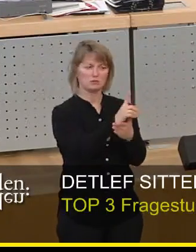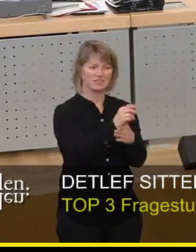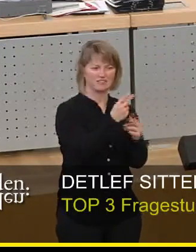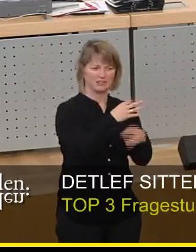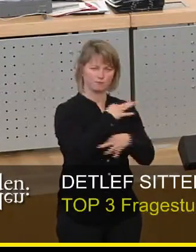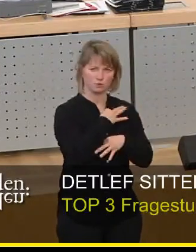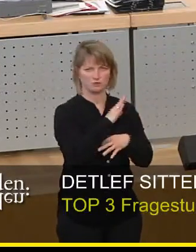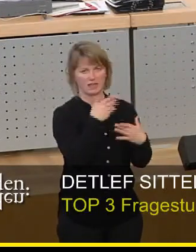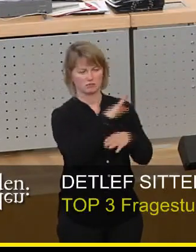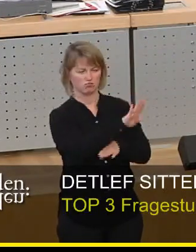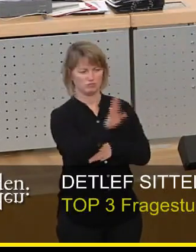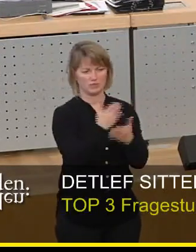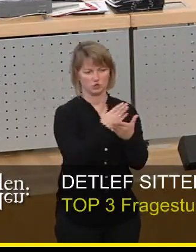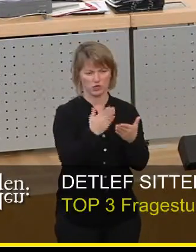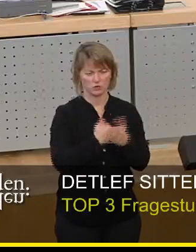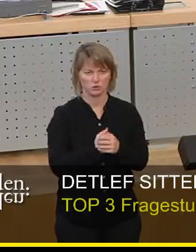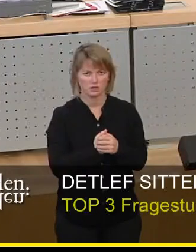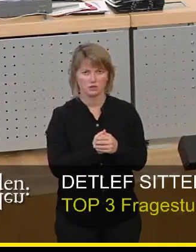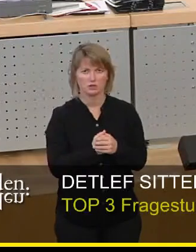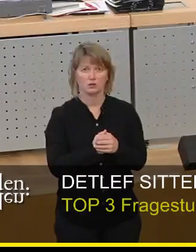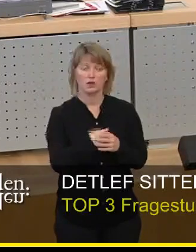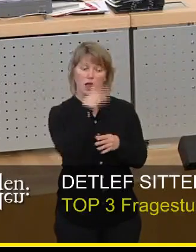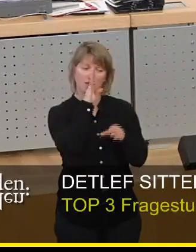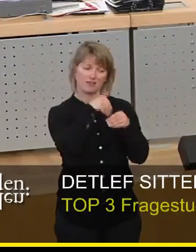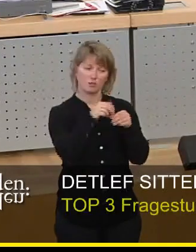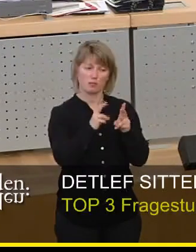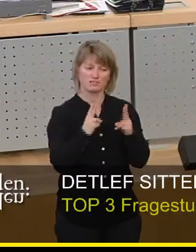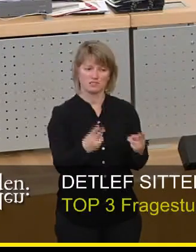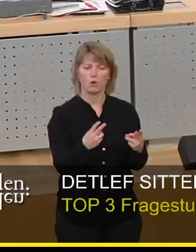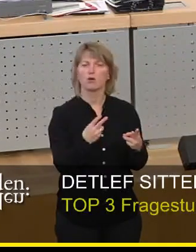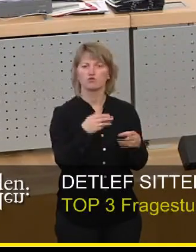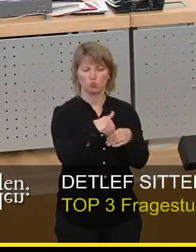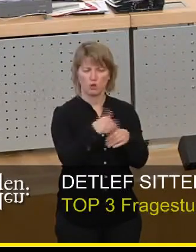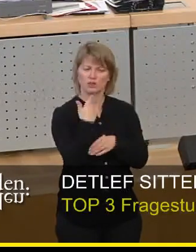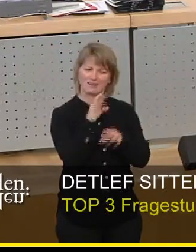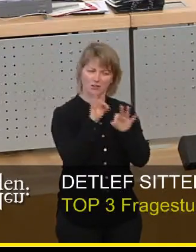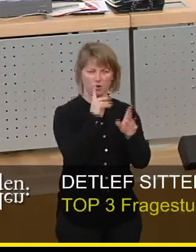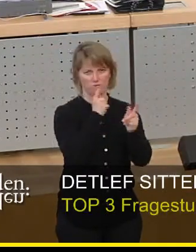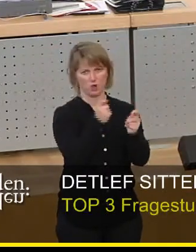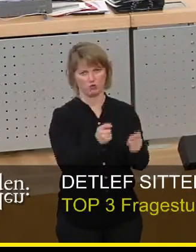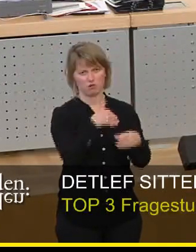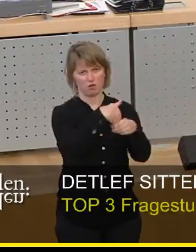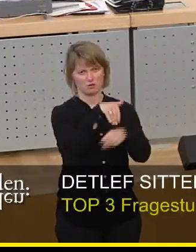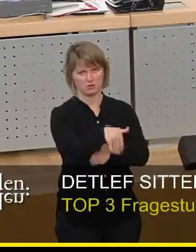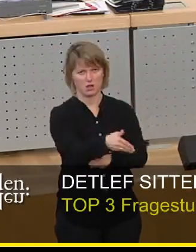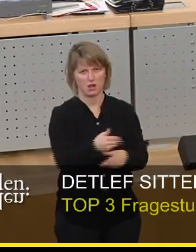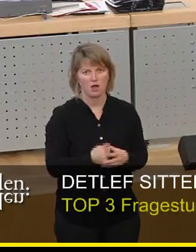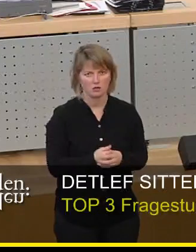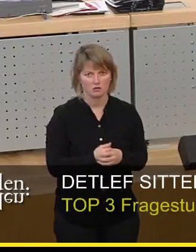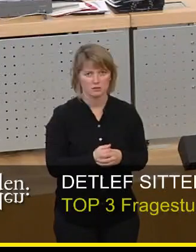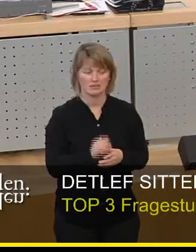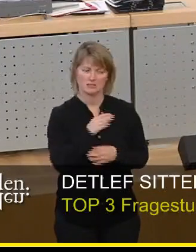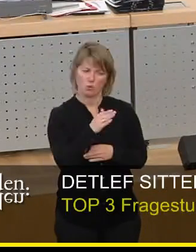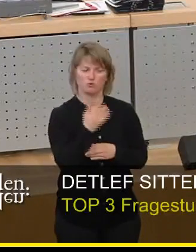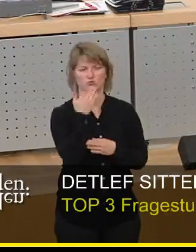Prioritätensetzung angeht. Hier ist es aber so, dass es ja im Prinzip recht genaue Vorschläge dort auch entsprechend gibt, was wir dann auch